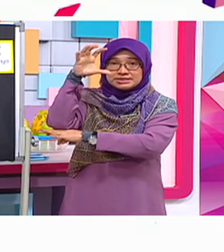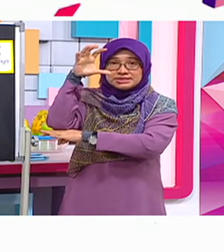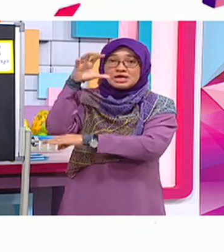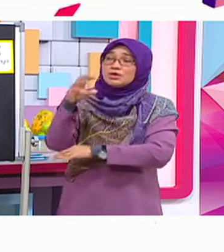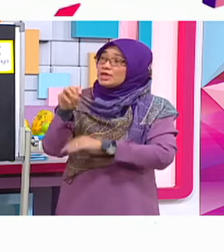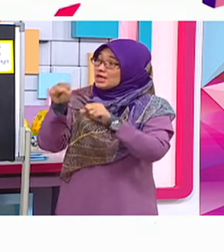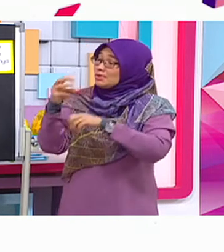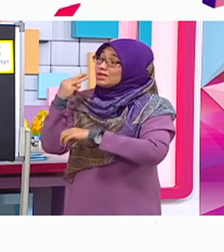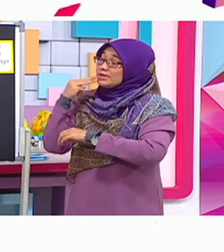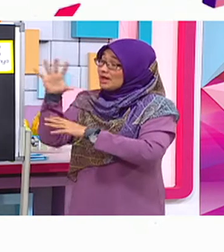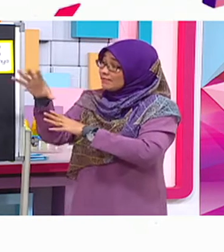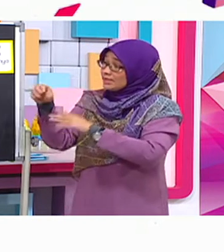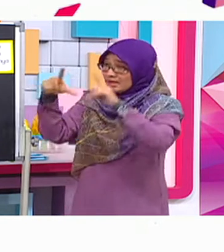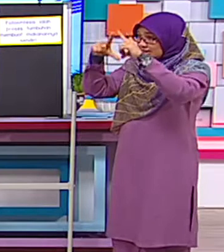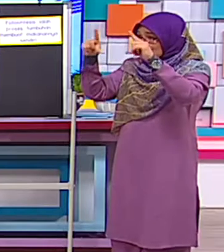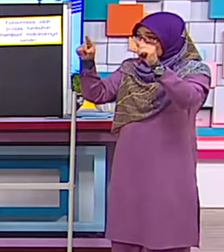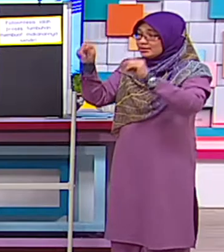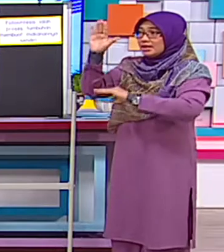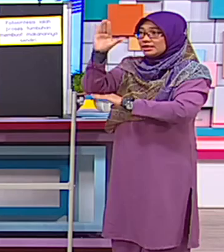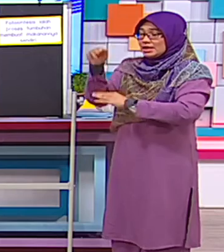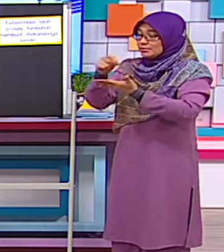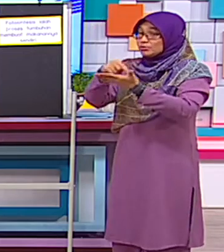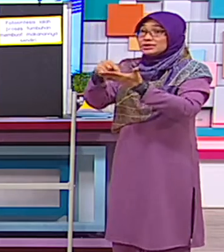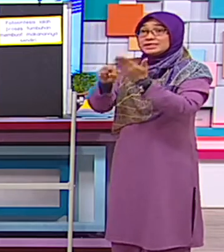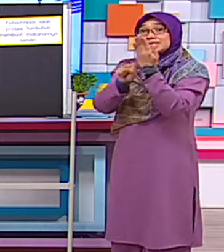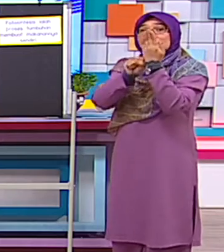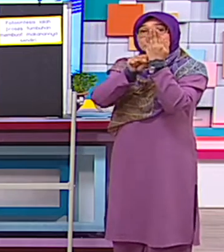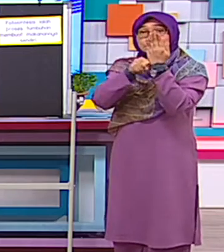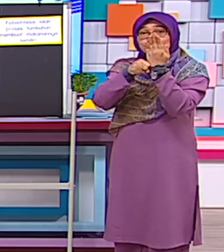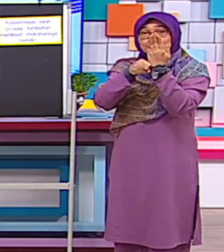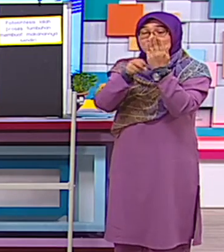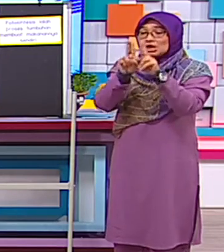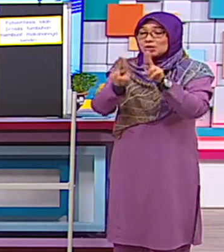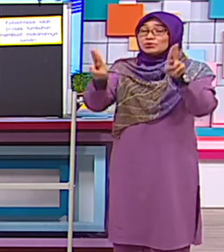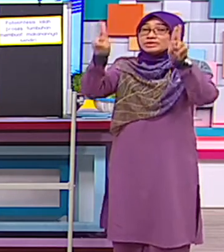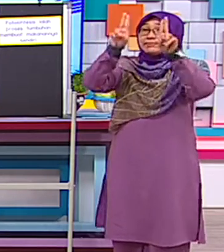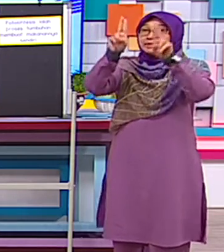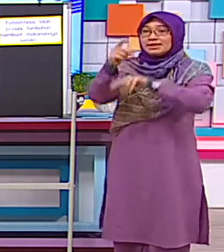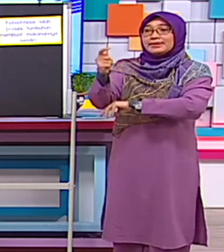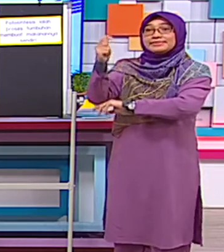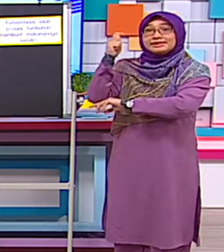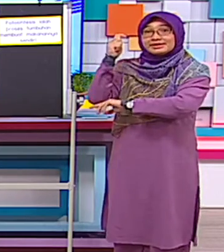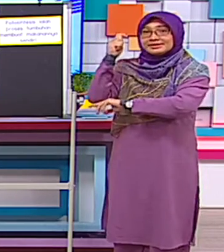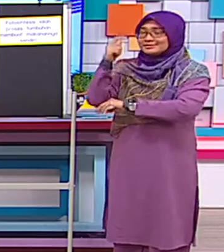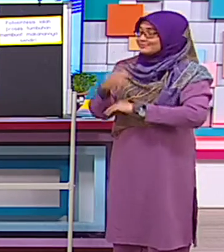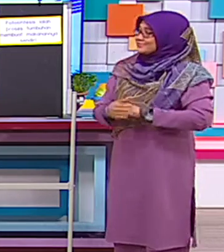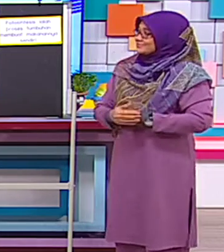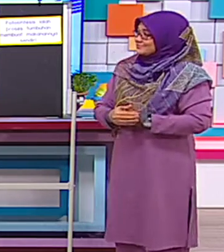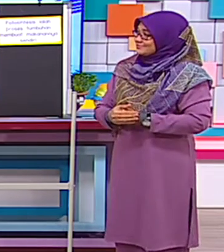Oke boleh Mira ambil fancutt yang bertulis sumber utama tenaga Sumba